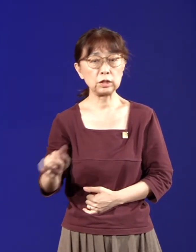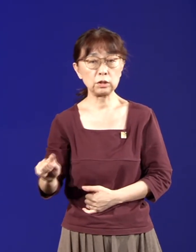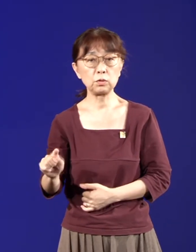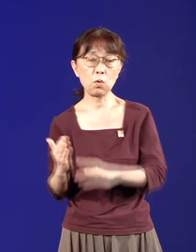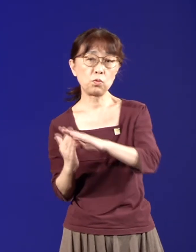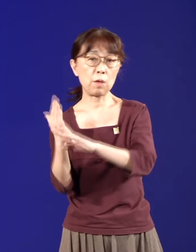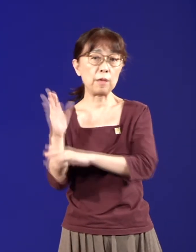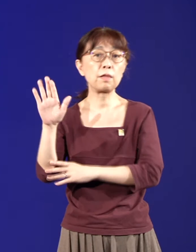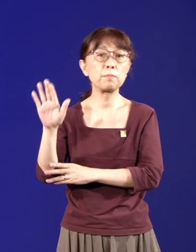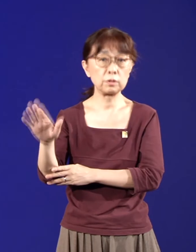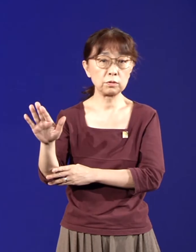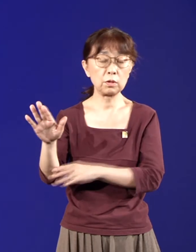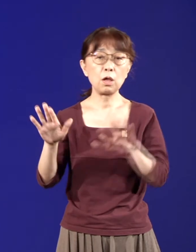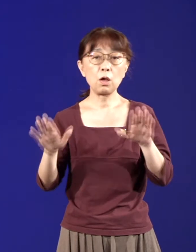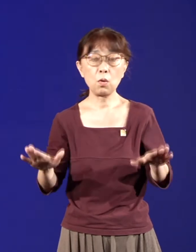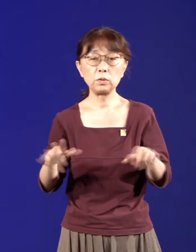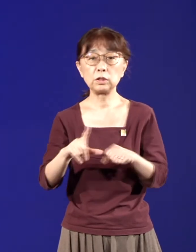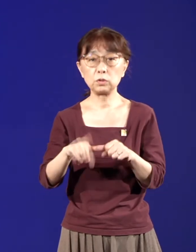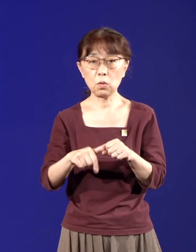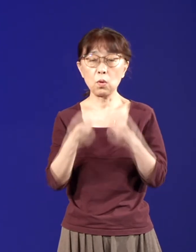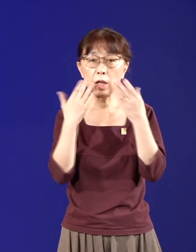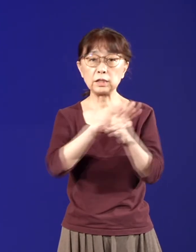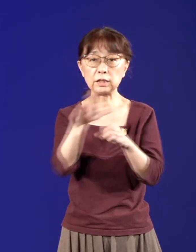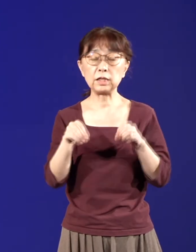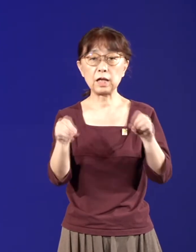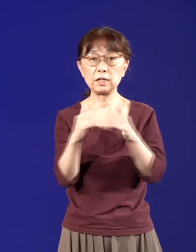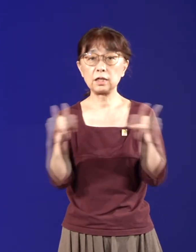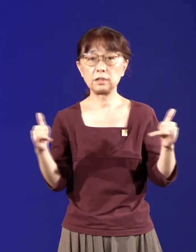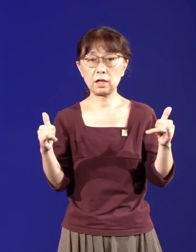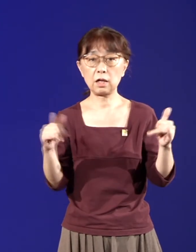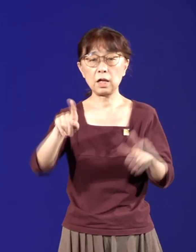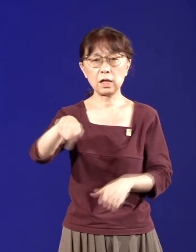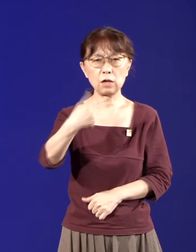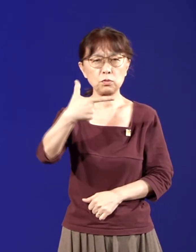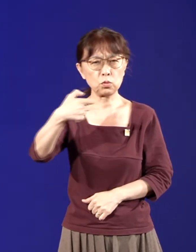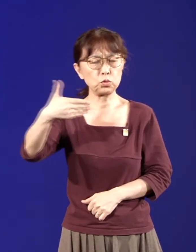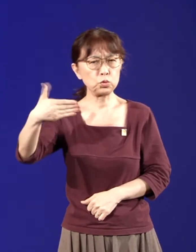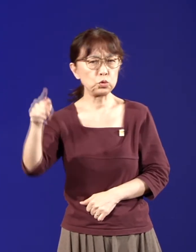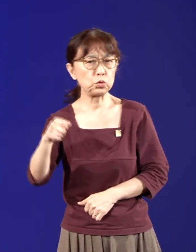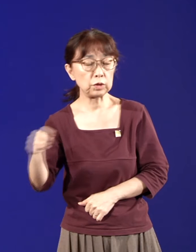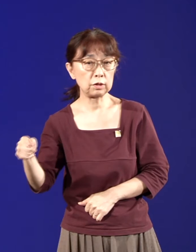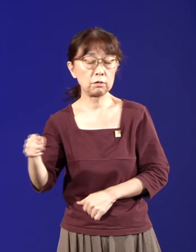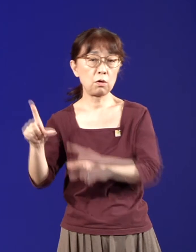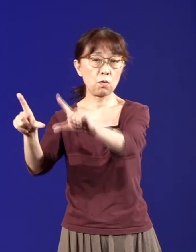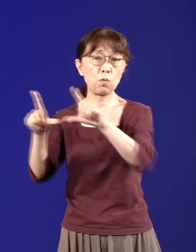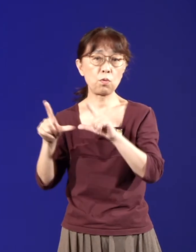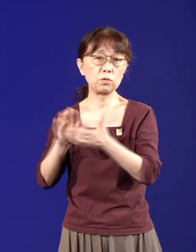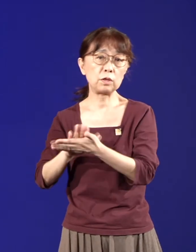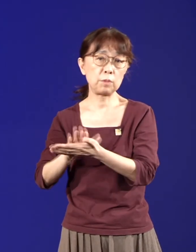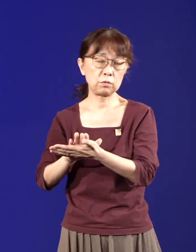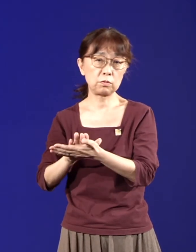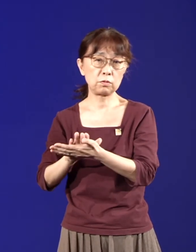本日の新規感染者数は169人ということで、報告を受けております